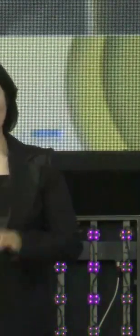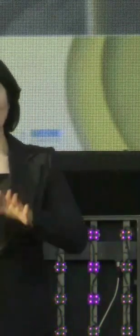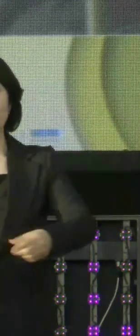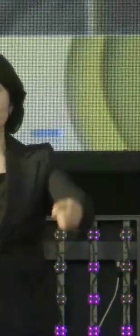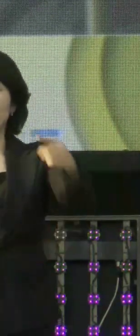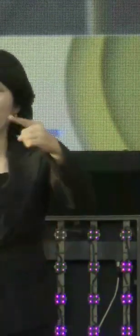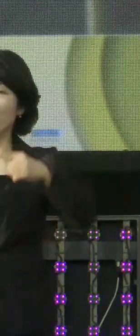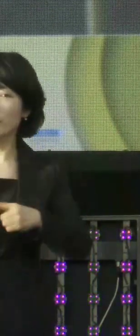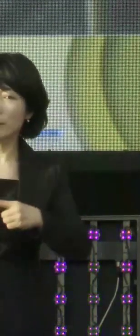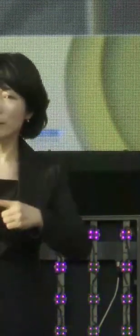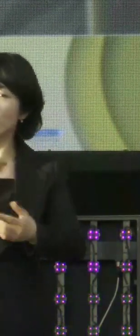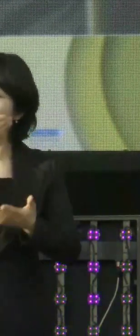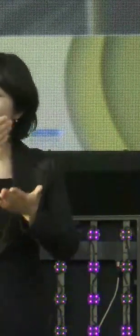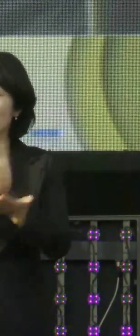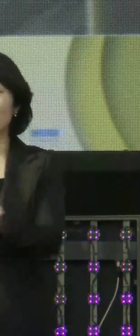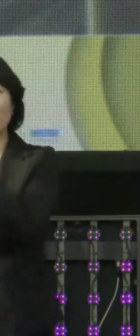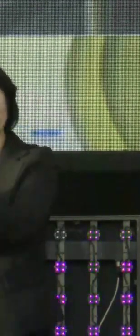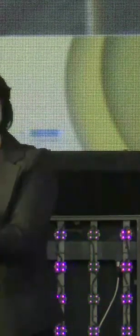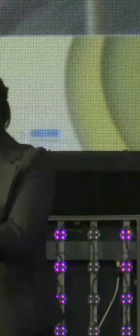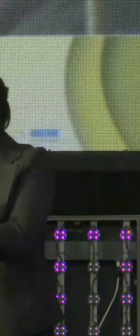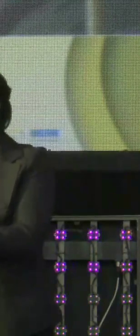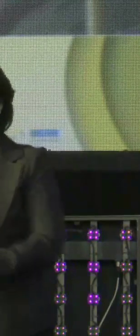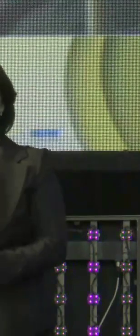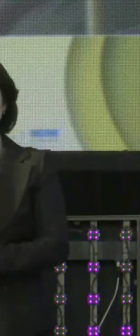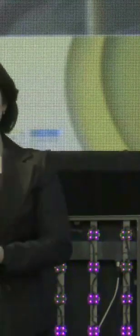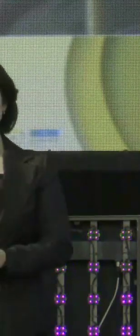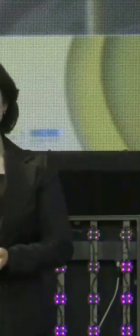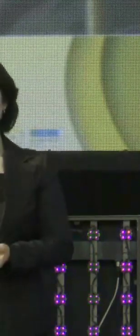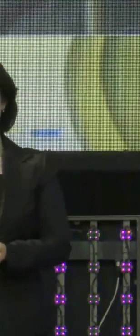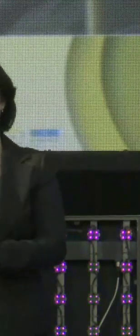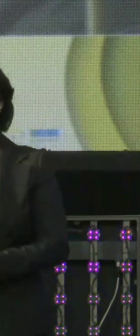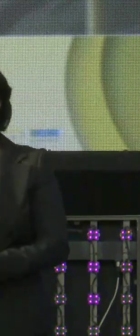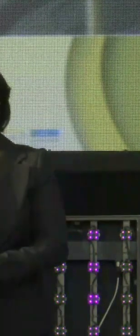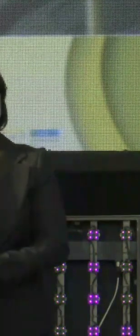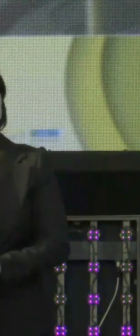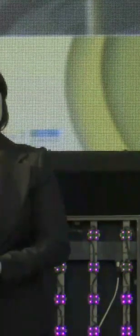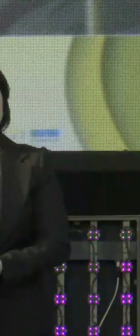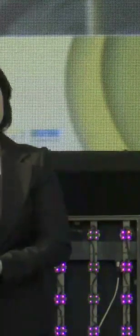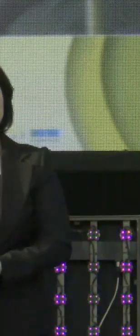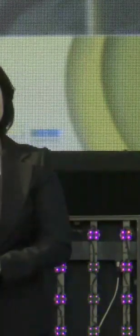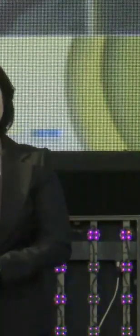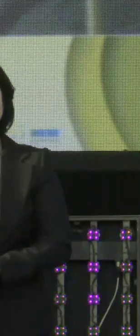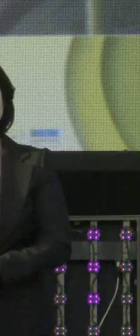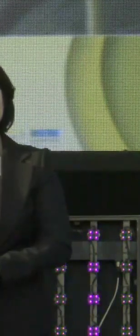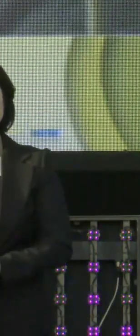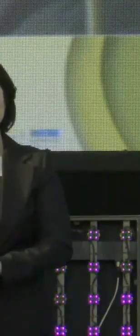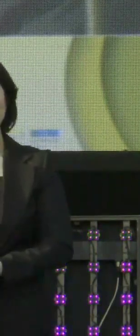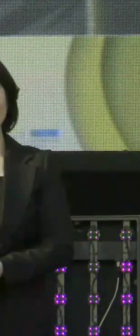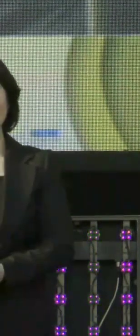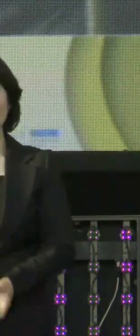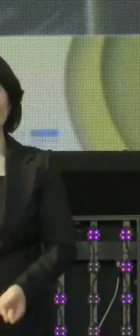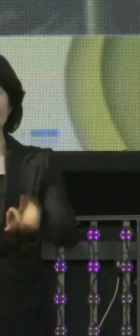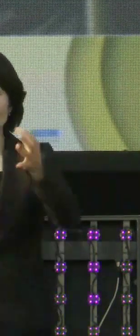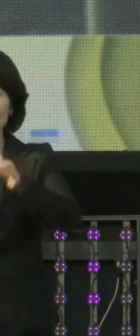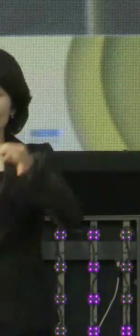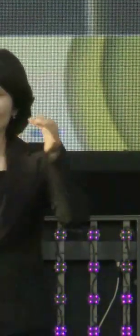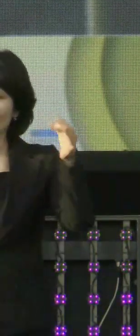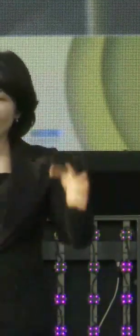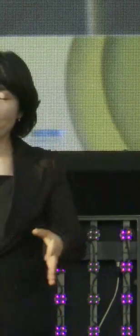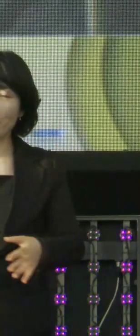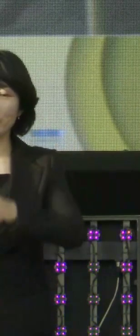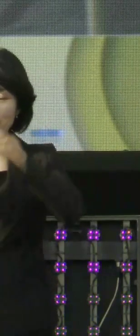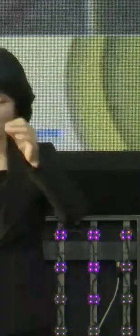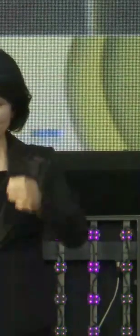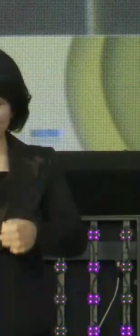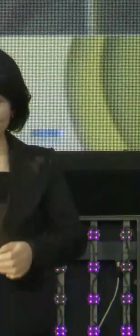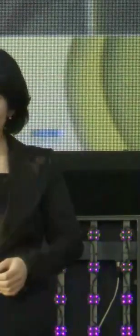찾아주신 매일기빈 여러분, 우리 오늘 이처럼 이제 앞으로 11일간 열리는 도자기 축제 기간 동안에 이천의